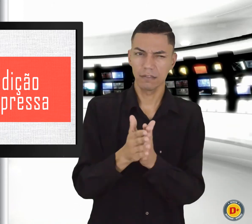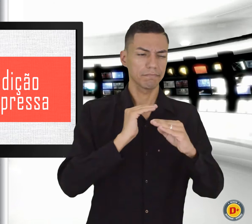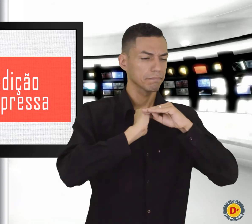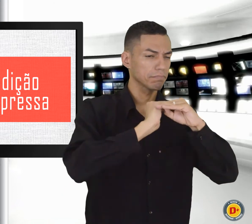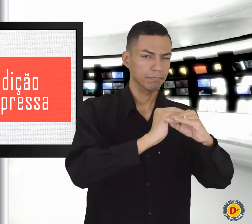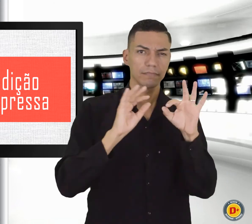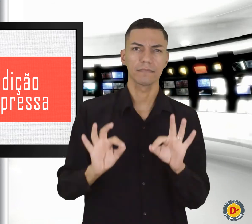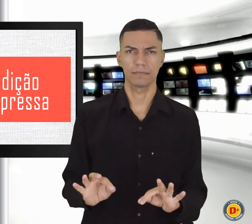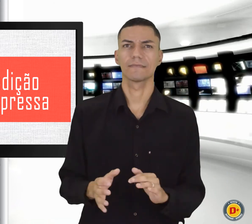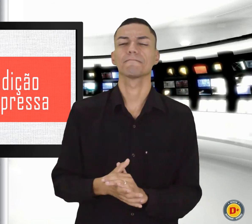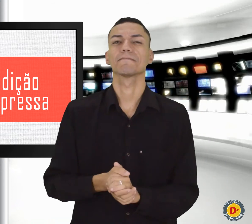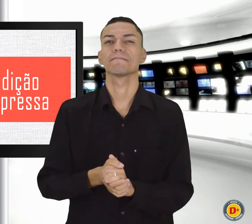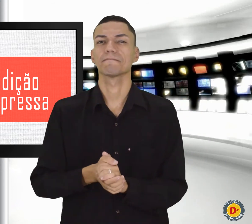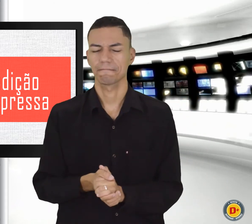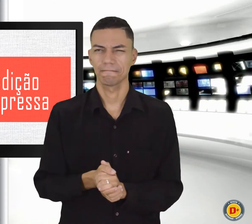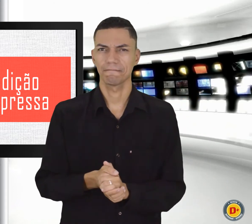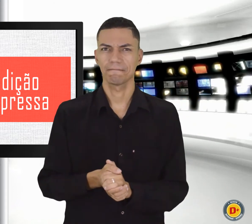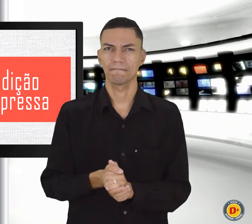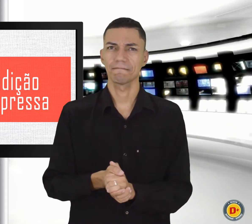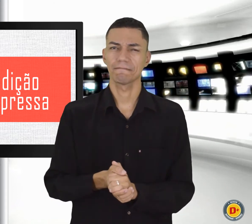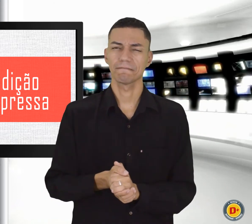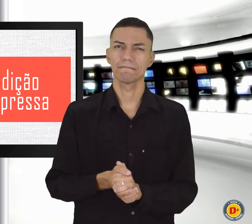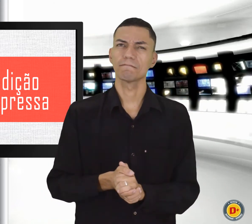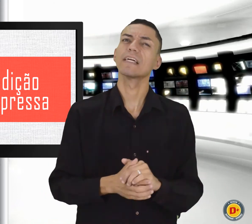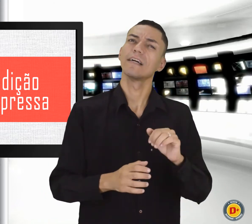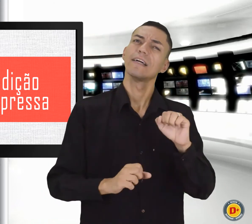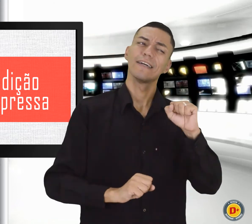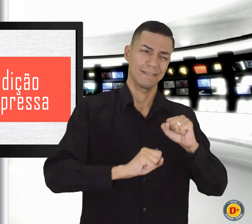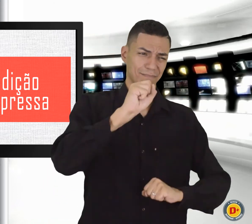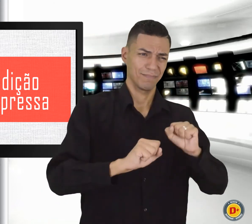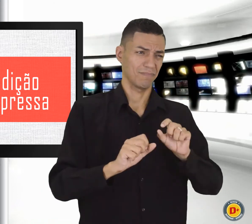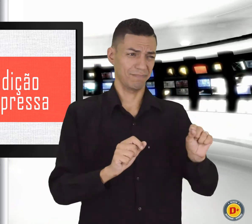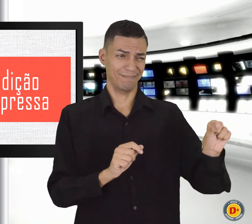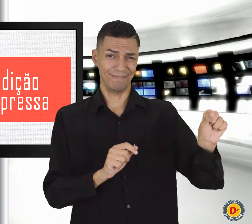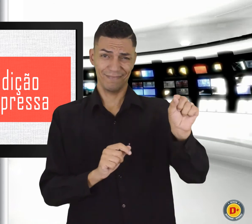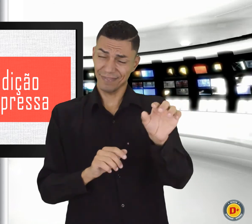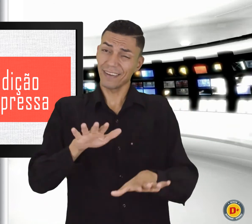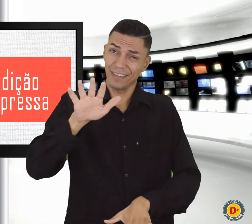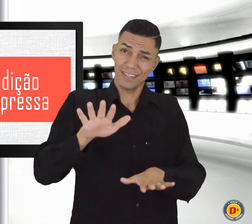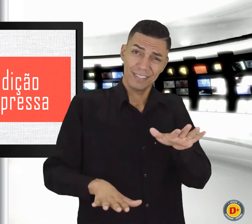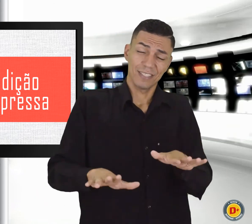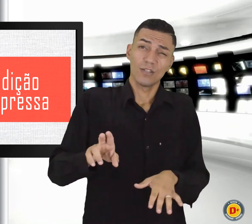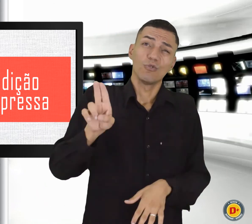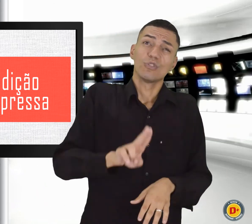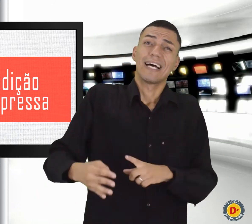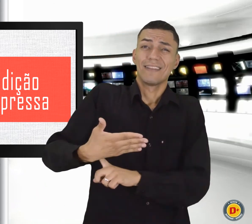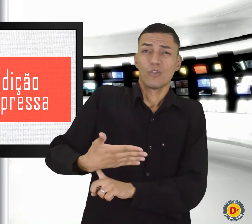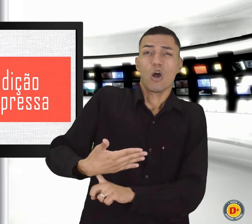de recorrer à tecnologia assistiva em seus ambientes laborais para propiciar